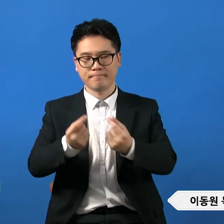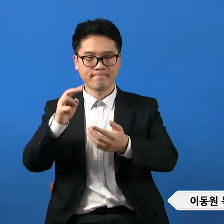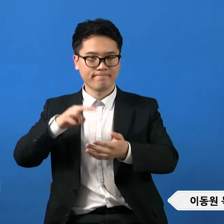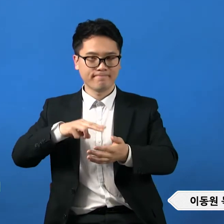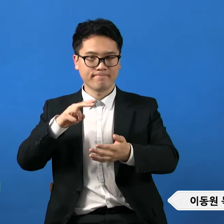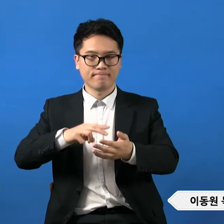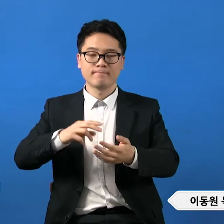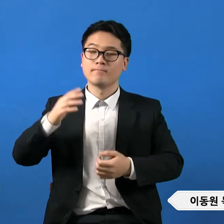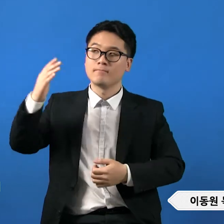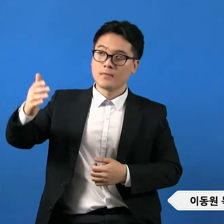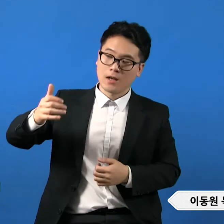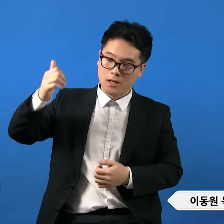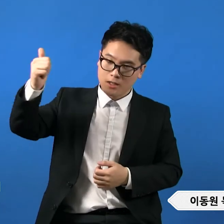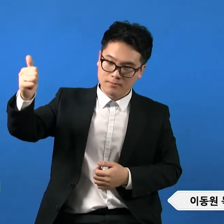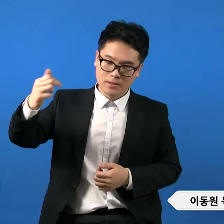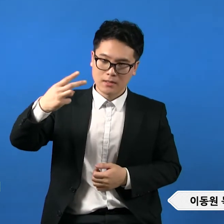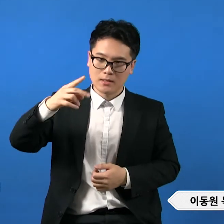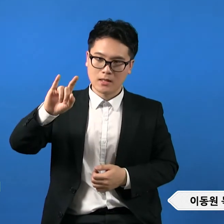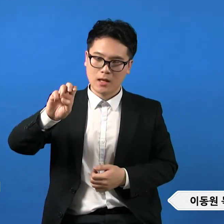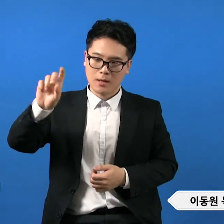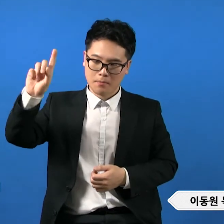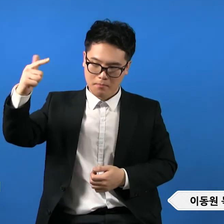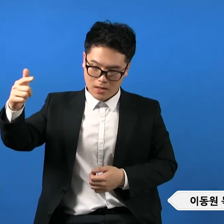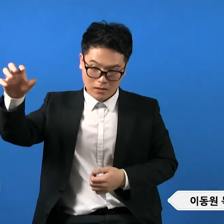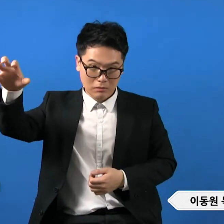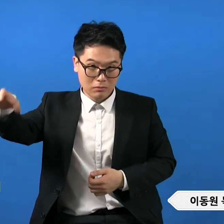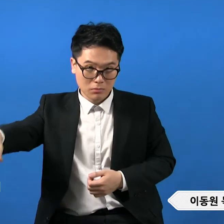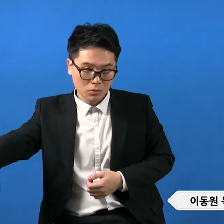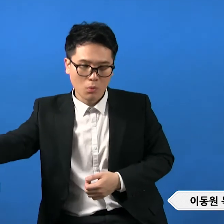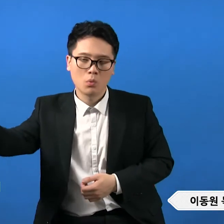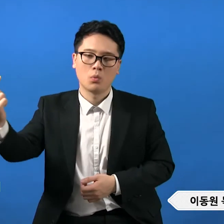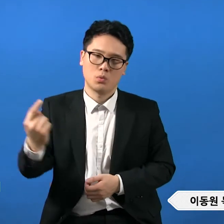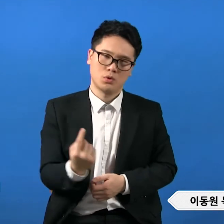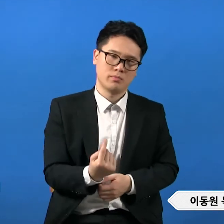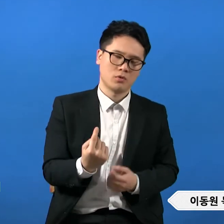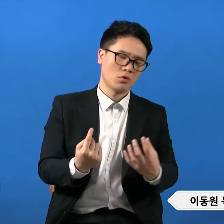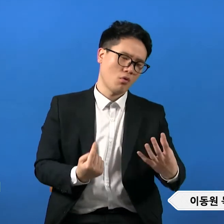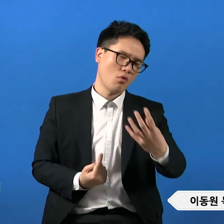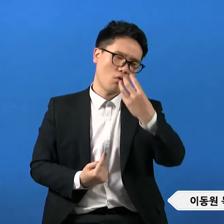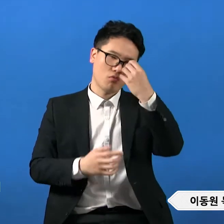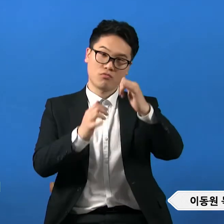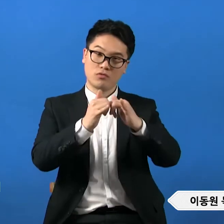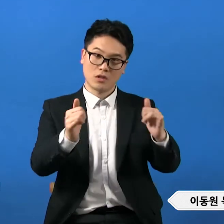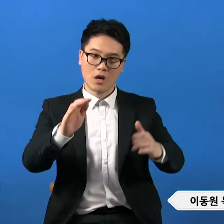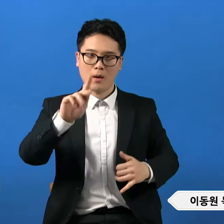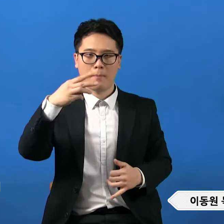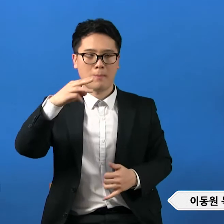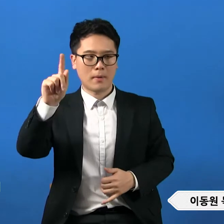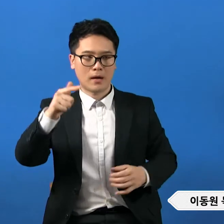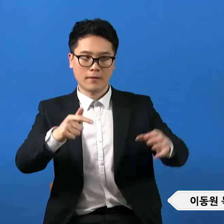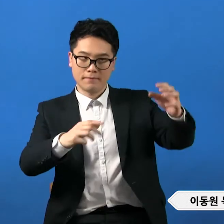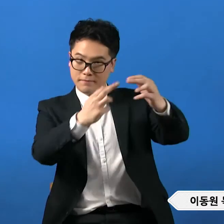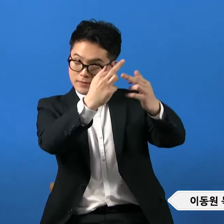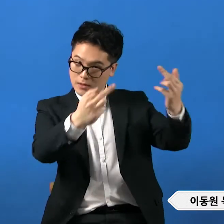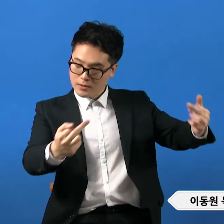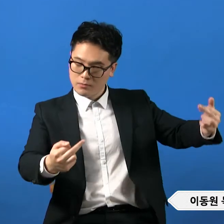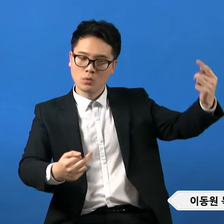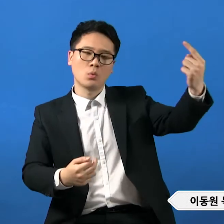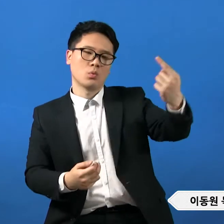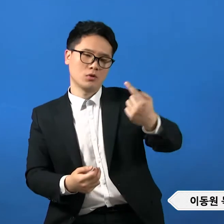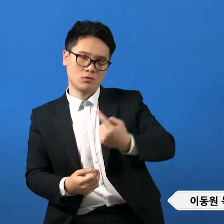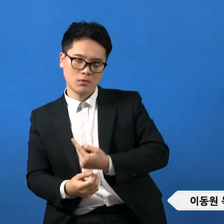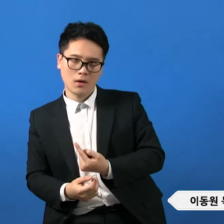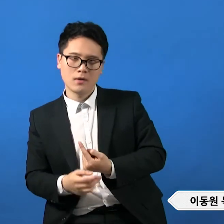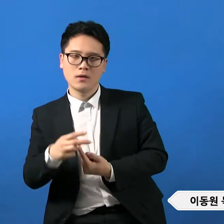시작. 하나님이 대만에서부터 오시며 거룩한 자가 바란산에서부터 오시는도다.